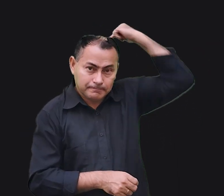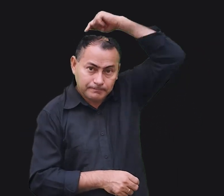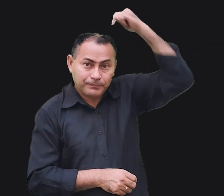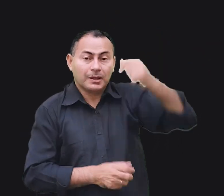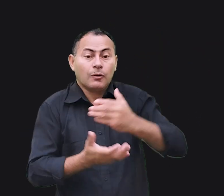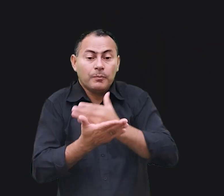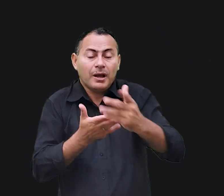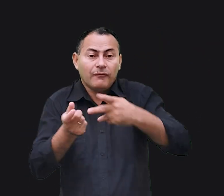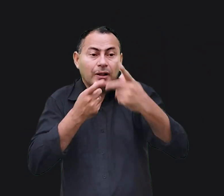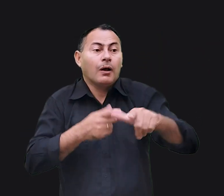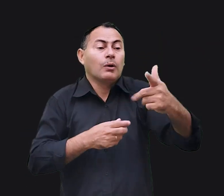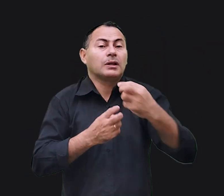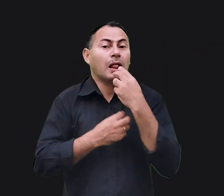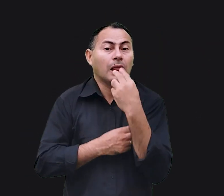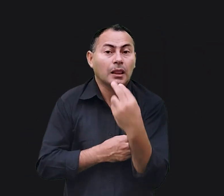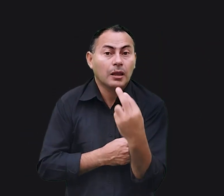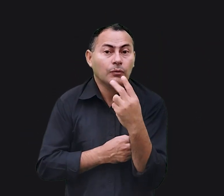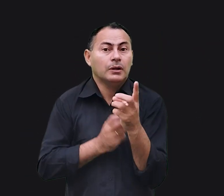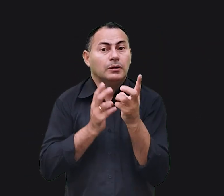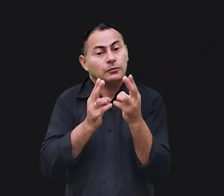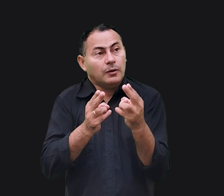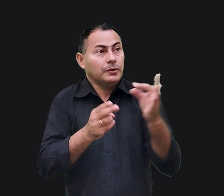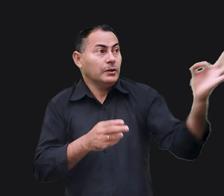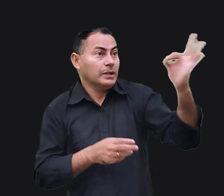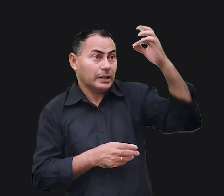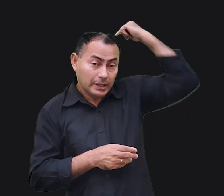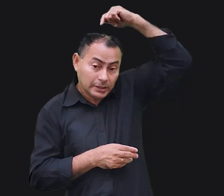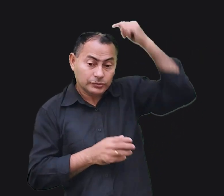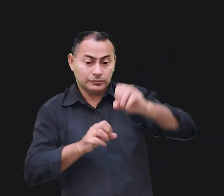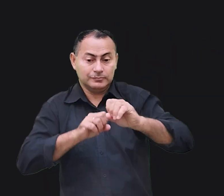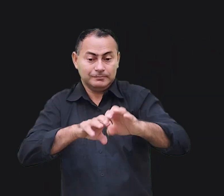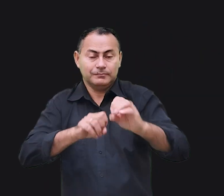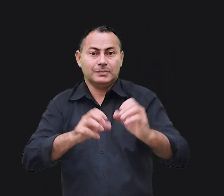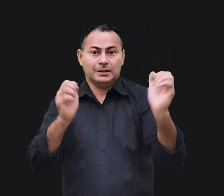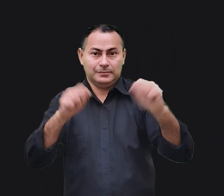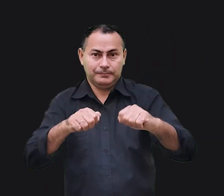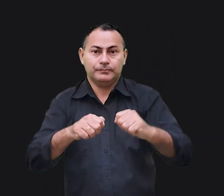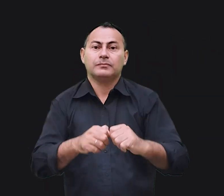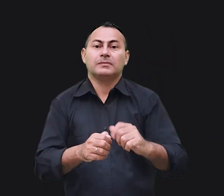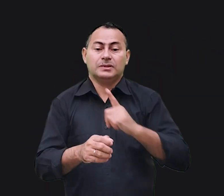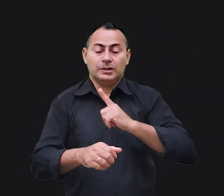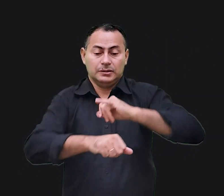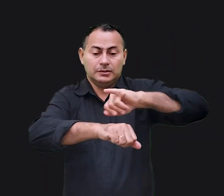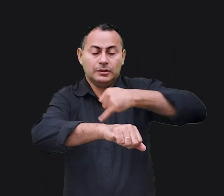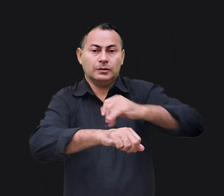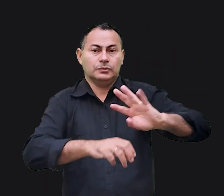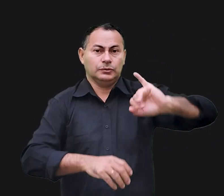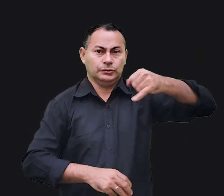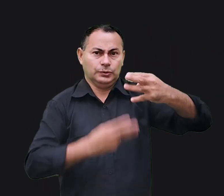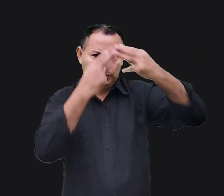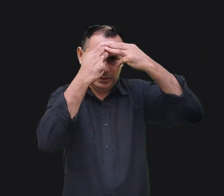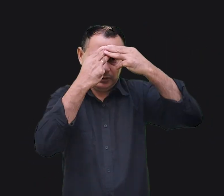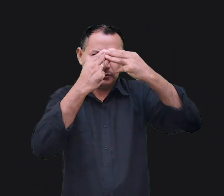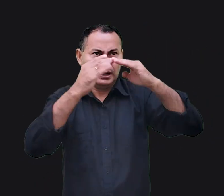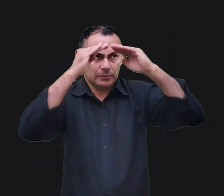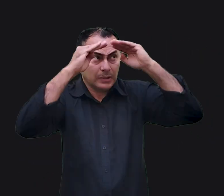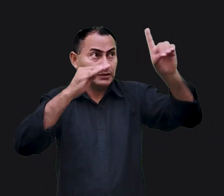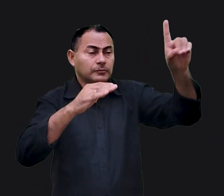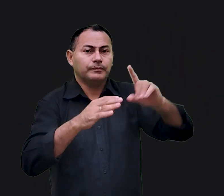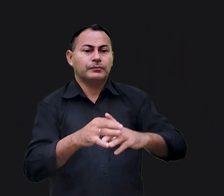começaram a falar noutras línguas conforme o Espírito os capacitava. Havia em Jerusalém judeus tementes a Deus, vindos de todas